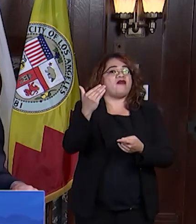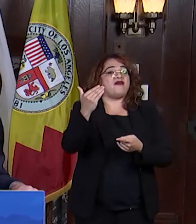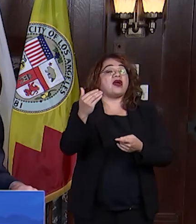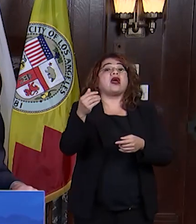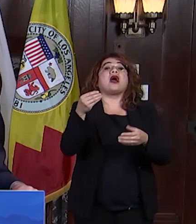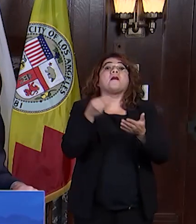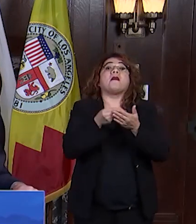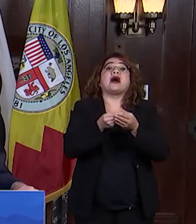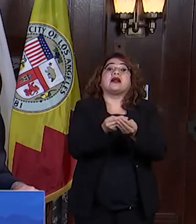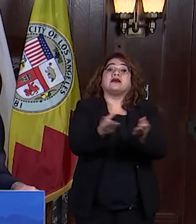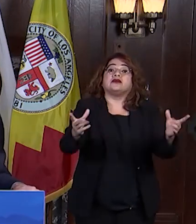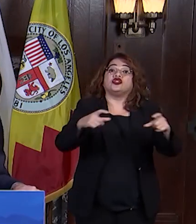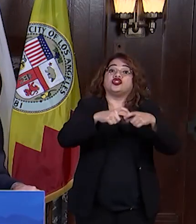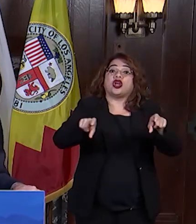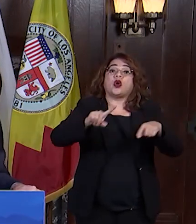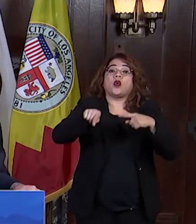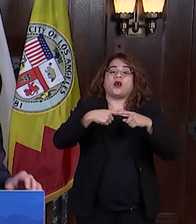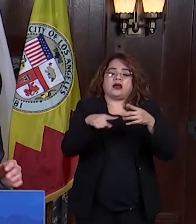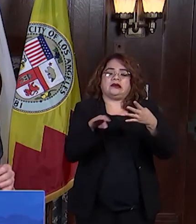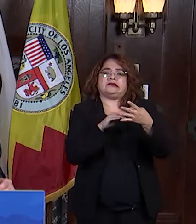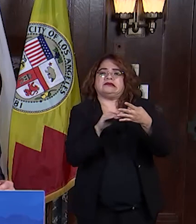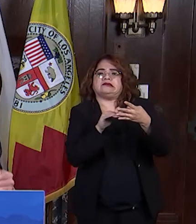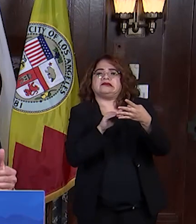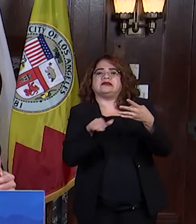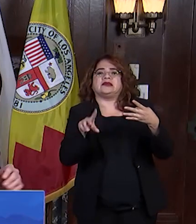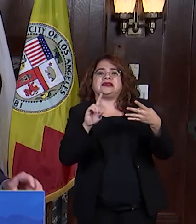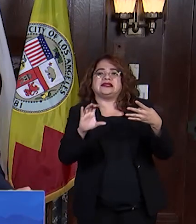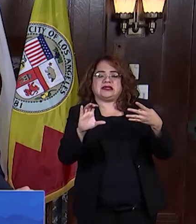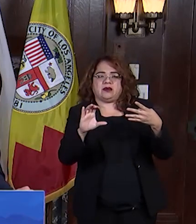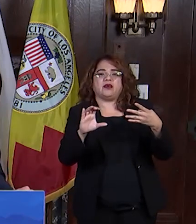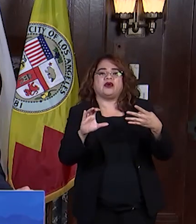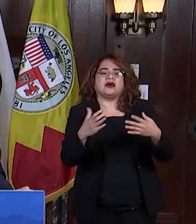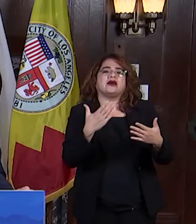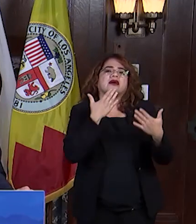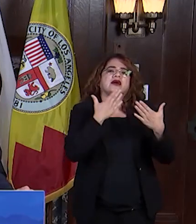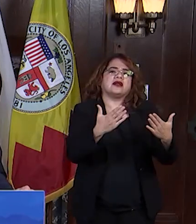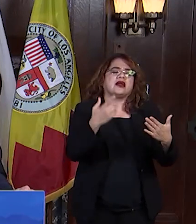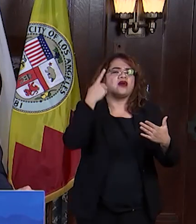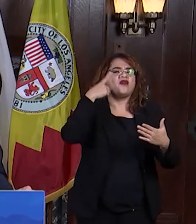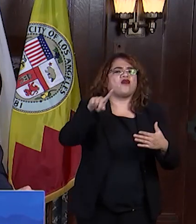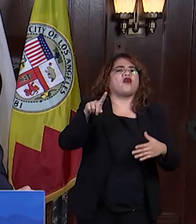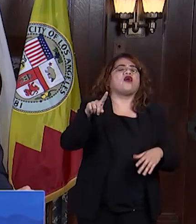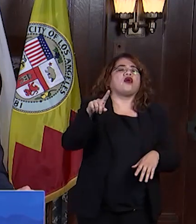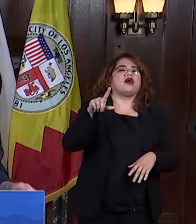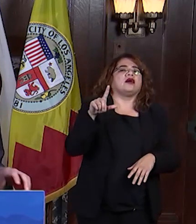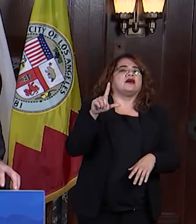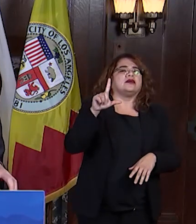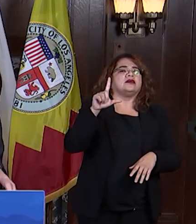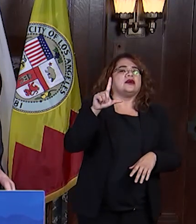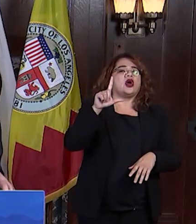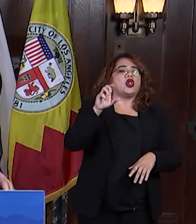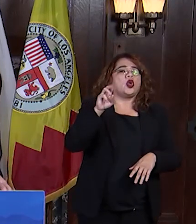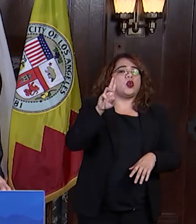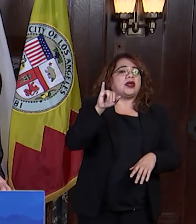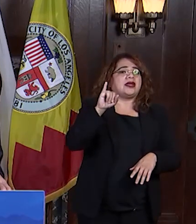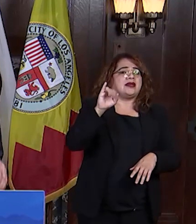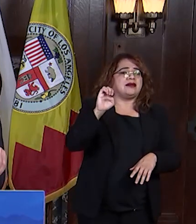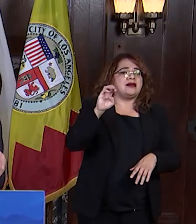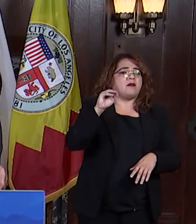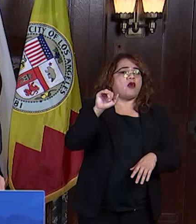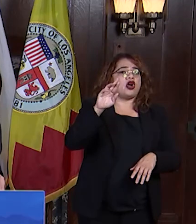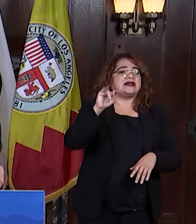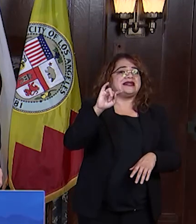los miembros del Consejo Municipal, la presidenta del Consejo Municipal, Nuri Martínez, y el Departamento